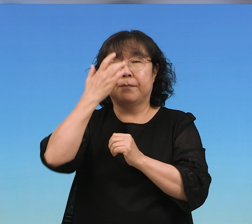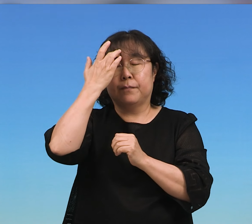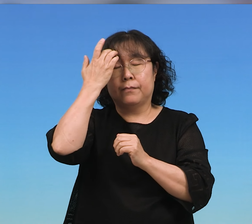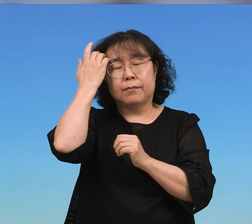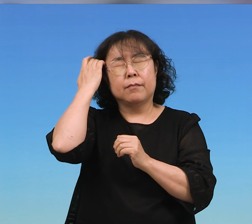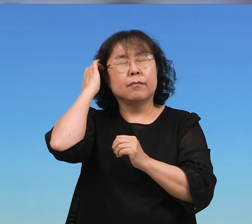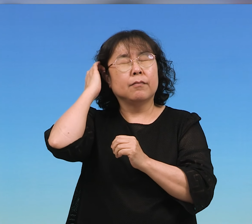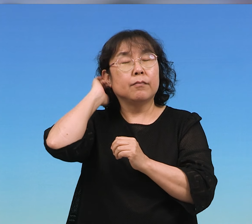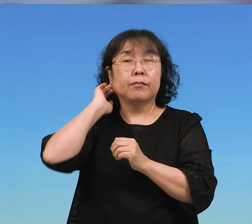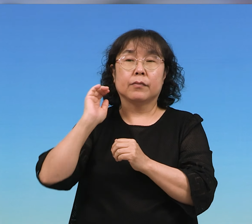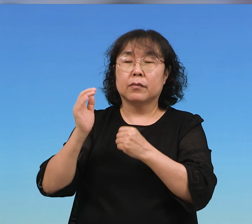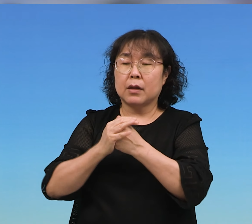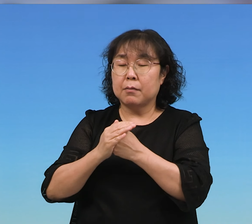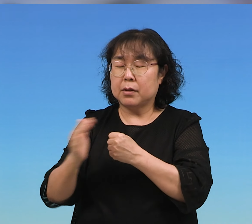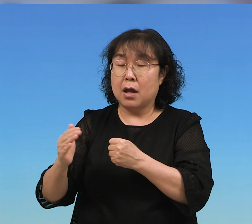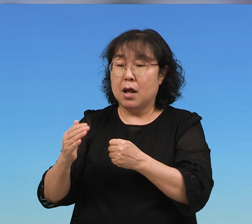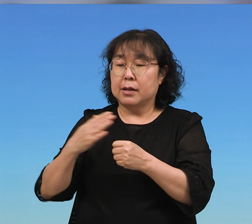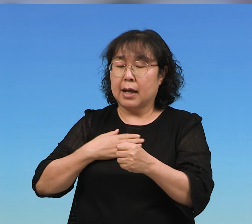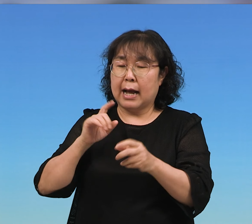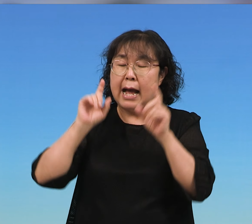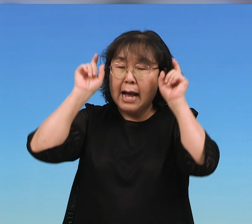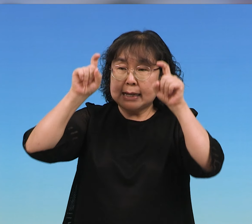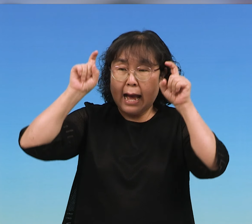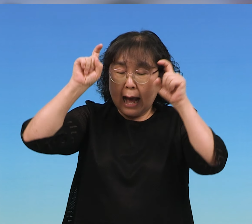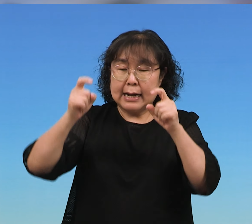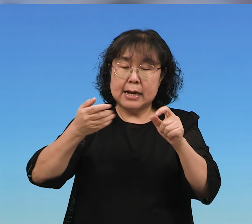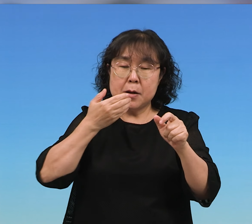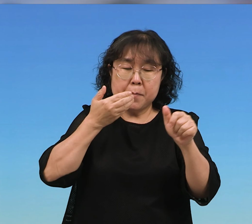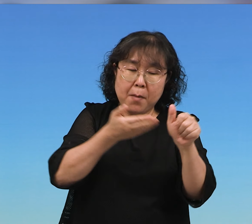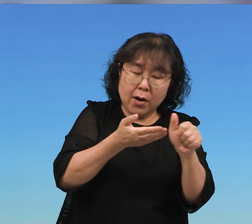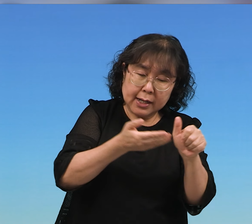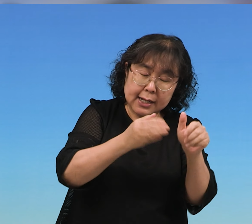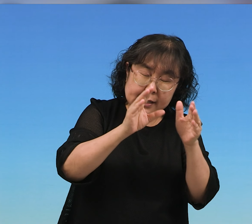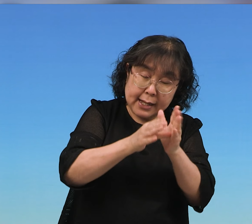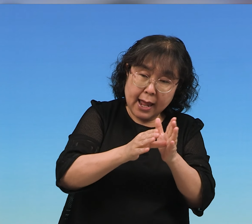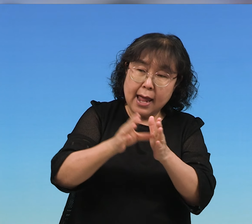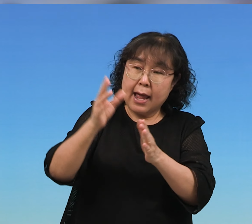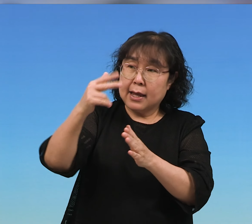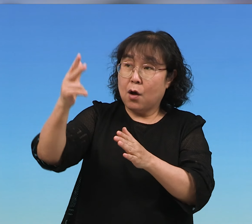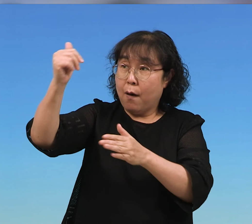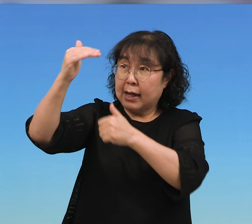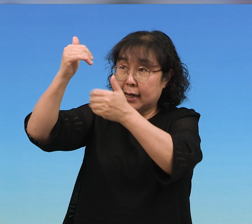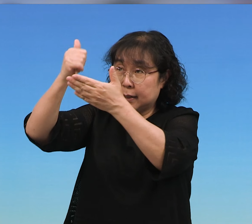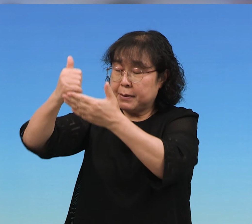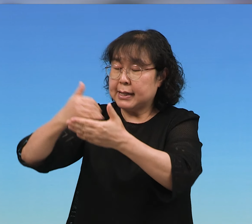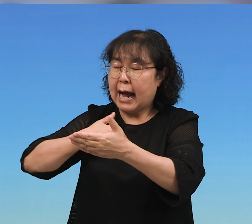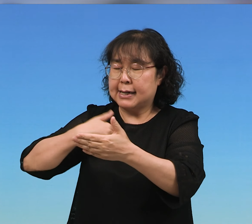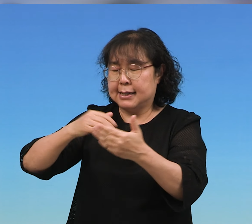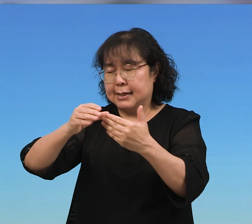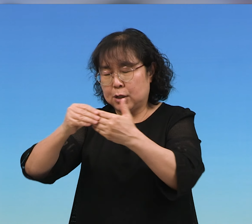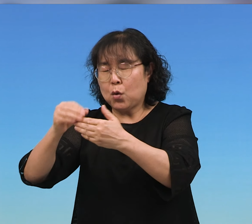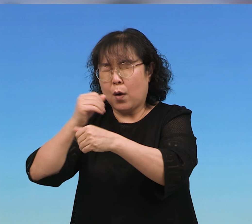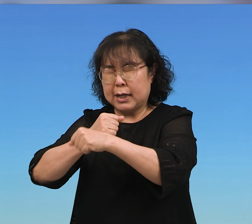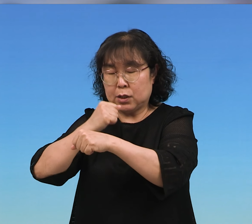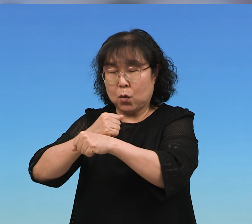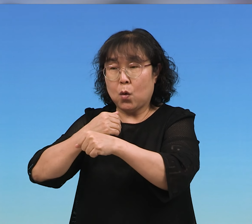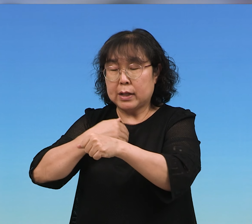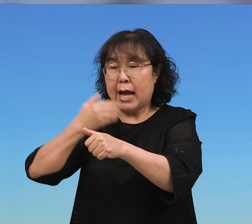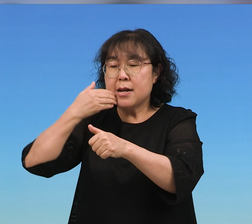양들을 이렇게 먹이는 동안에 여호와 하나님 나의 목자가 되셔서 나를 이렇게 먹이시고 입히시고 나를